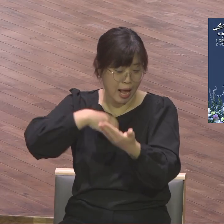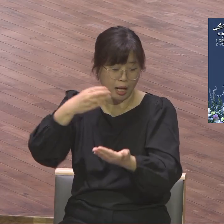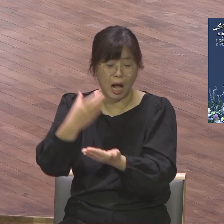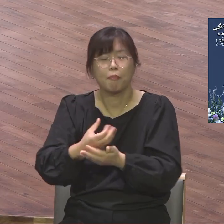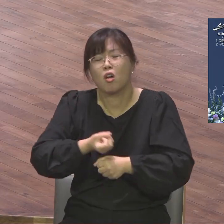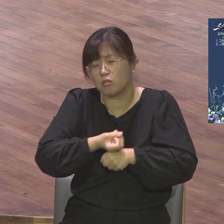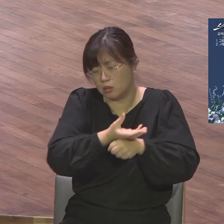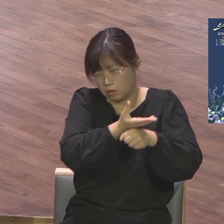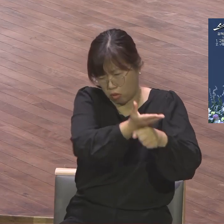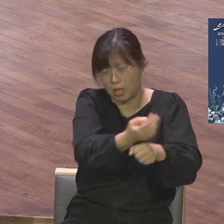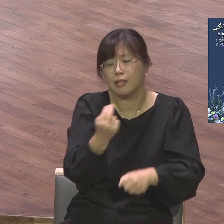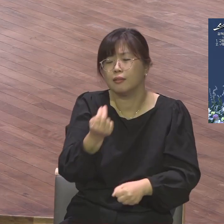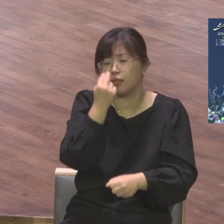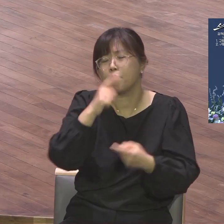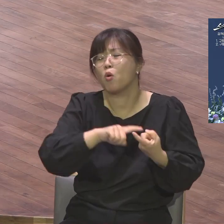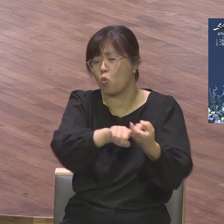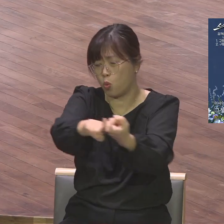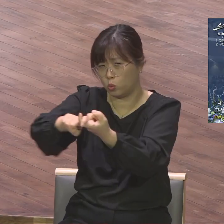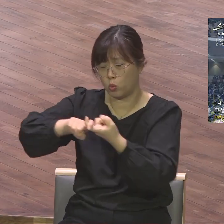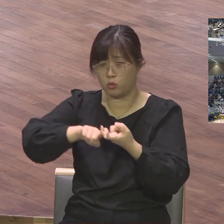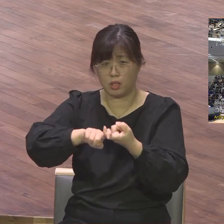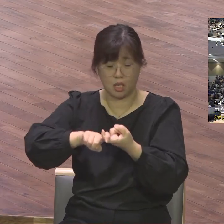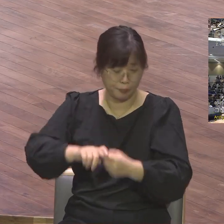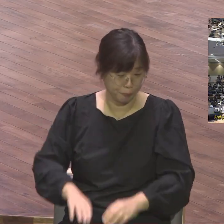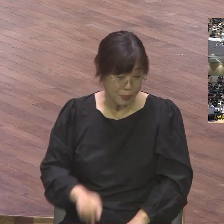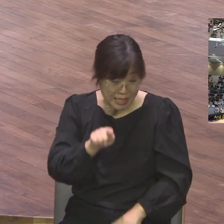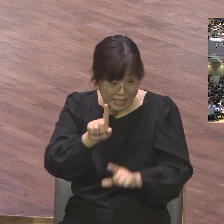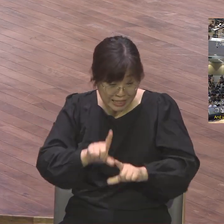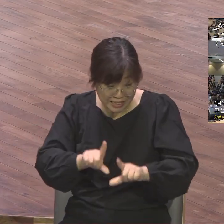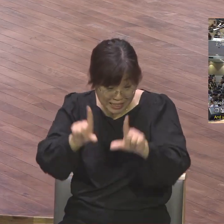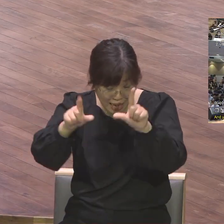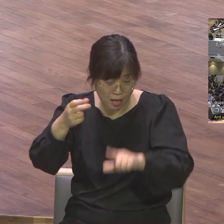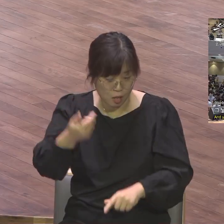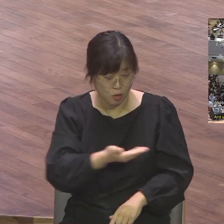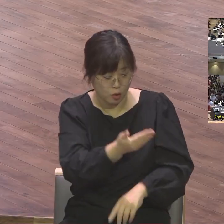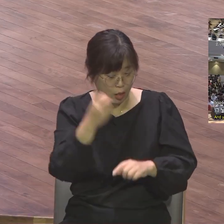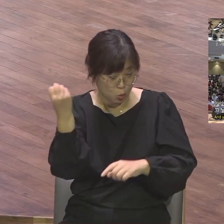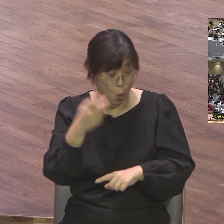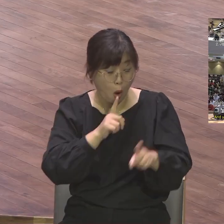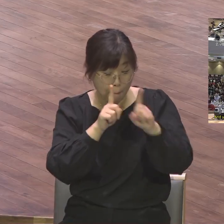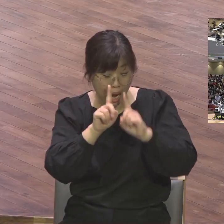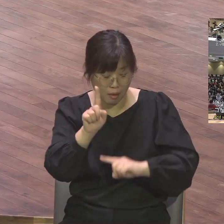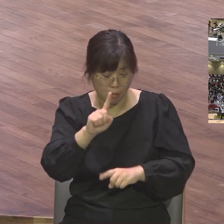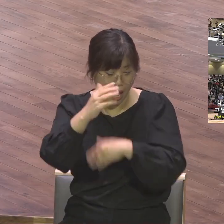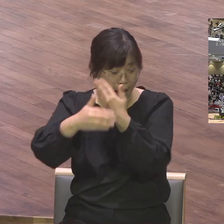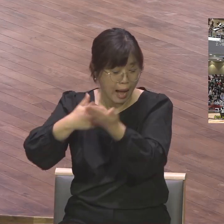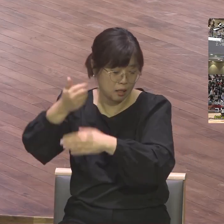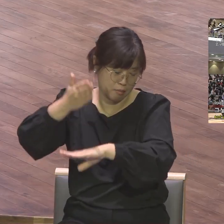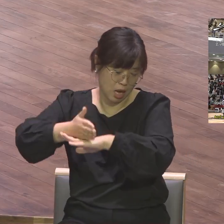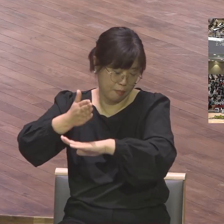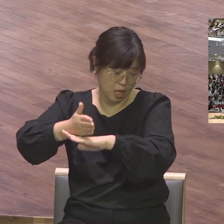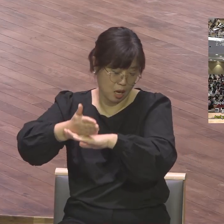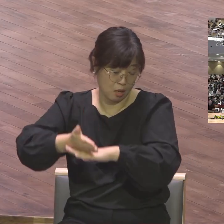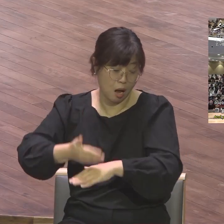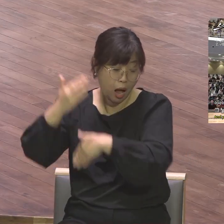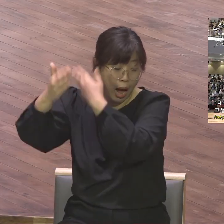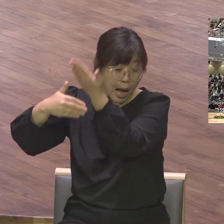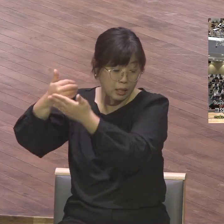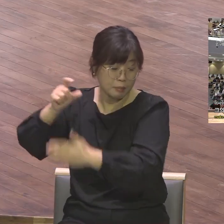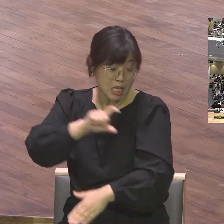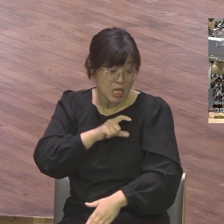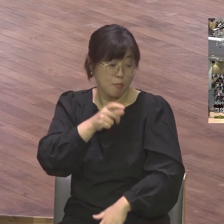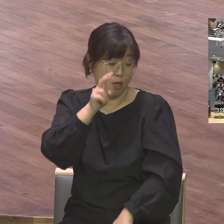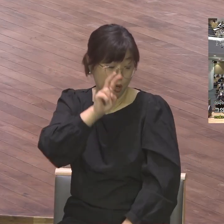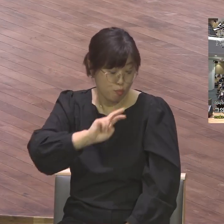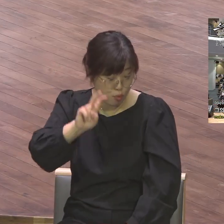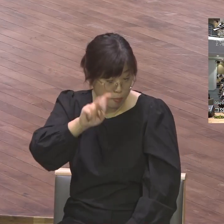전하는 생명 공동체입니다. 사절을 봅니다. 그날에 너희가 또 말하기를 여호와께 감사하라. 그의 이름을